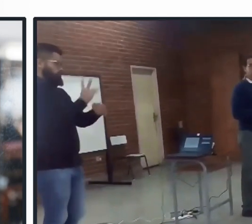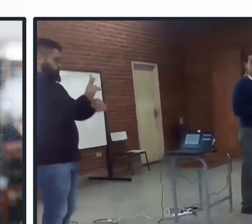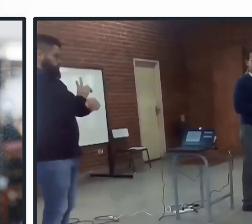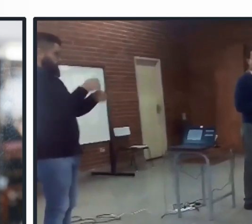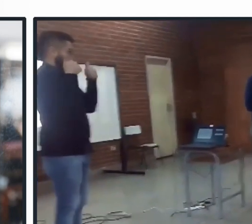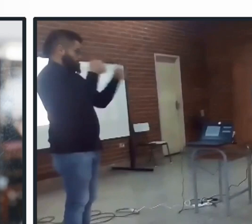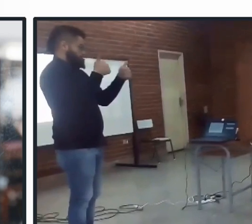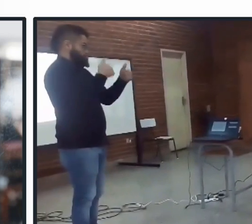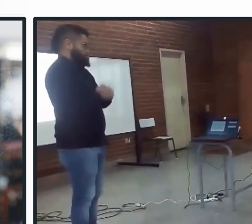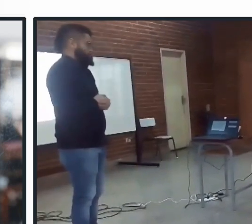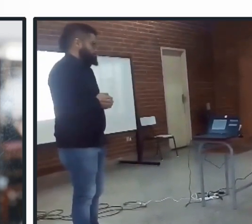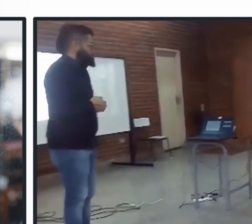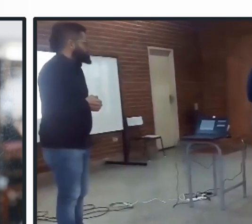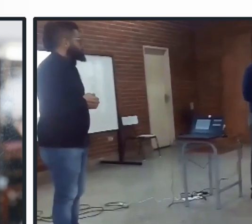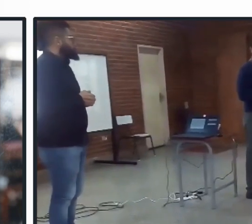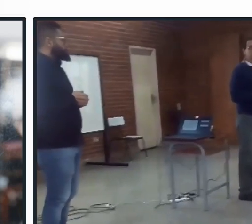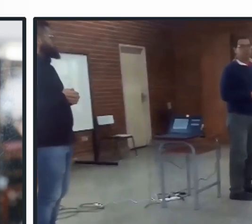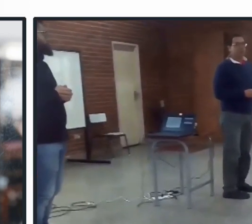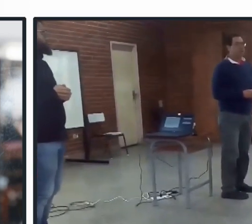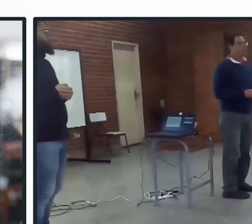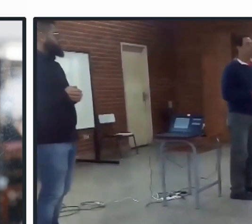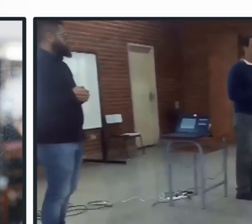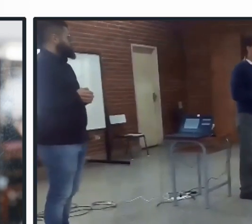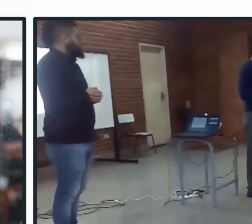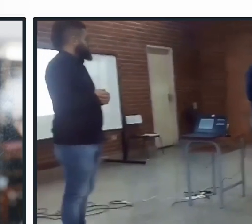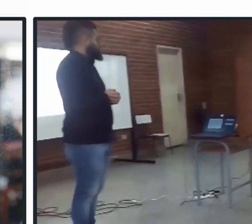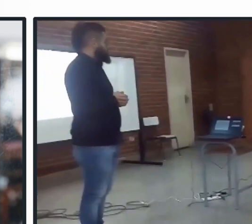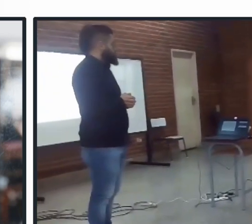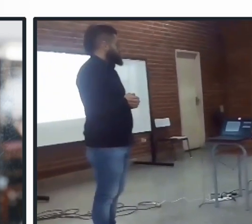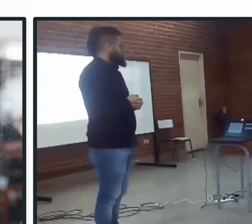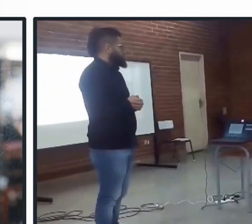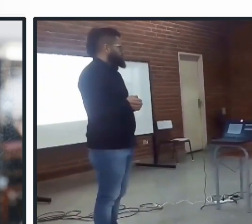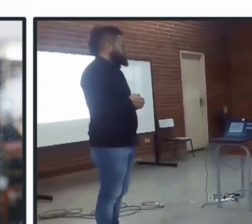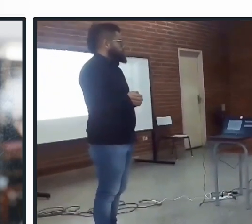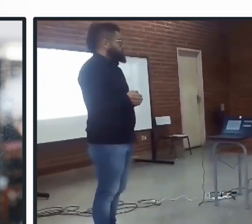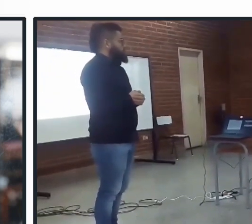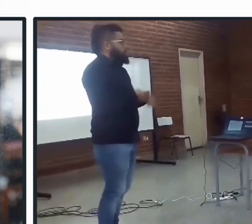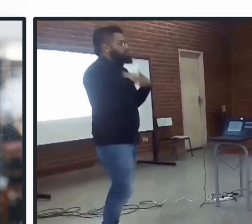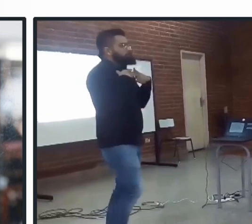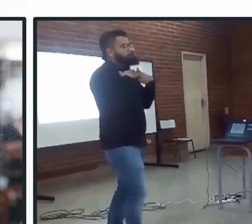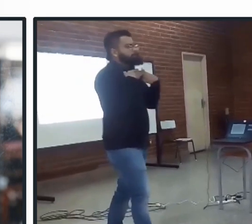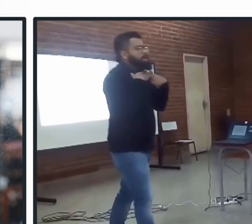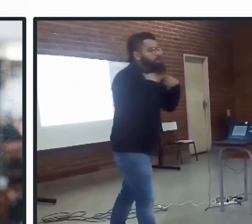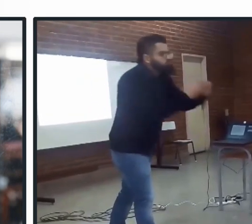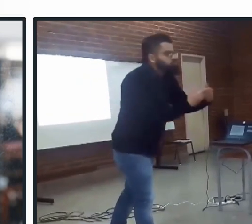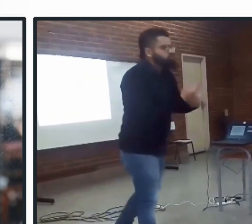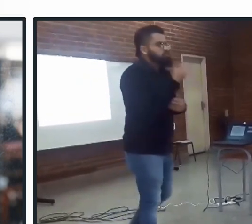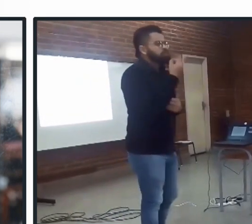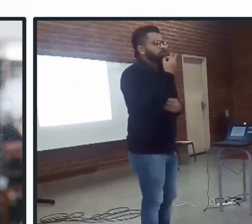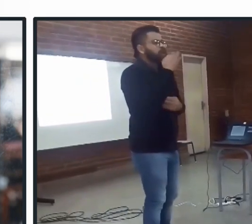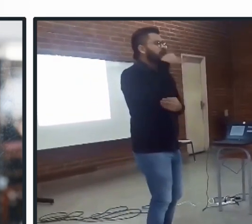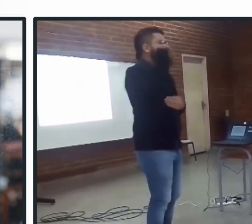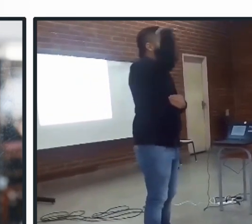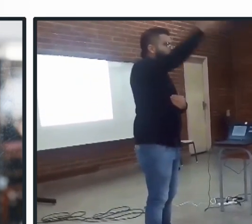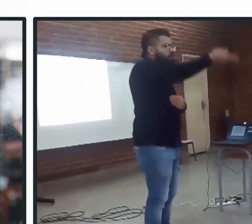cumplir y lograr este sueño, que es dar ese espacio a los niños y jóvenes con discapacidad auditiva,